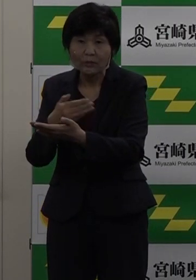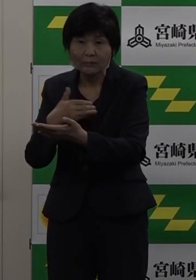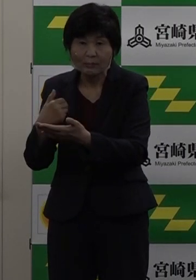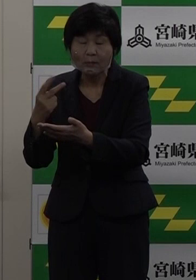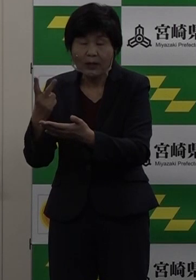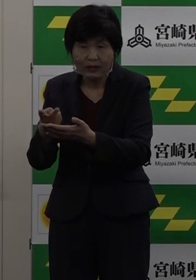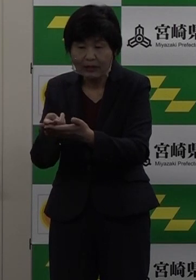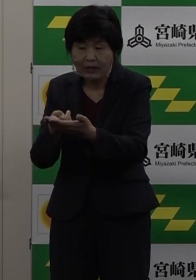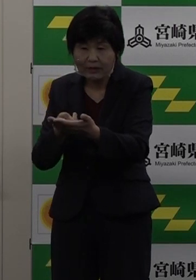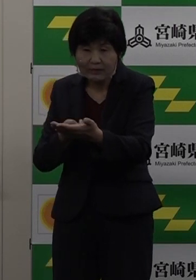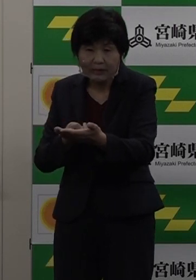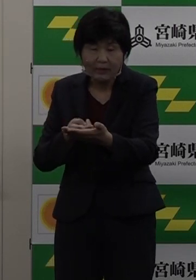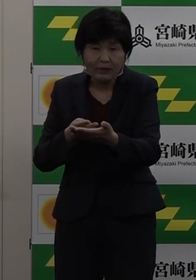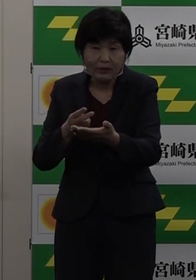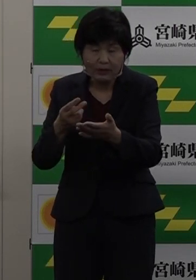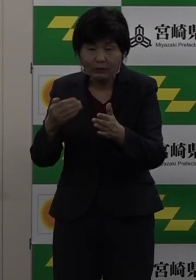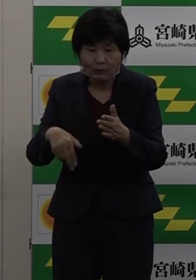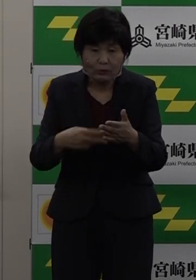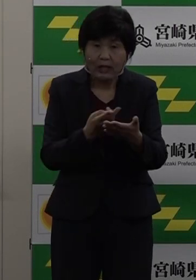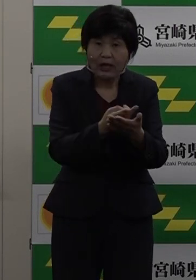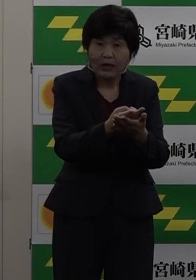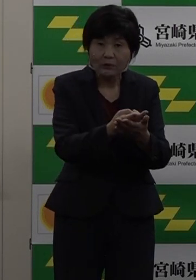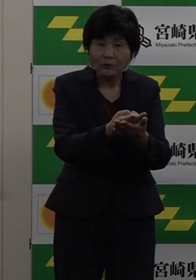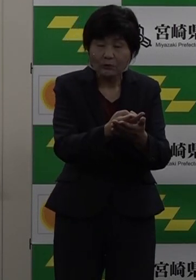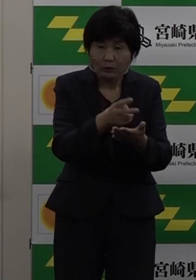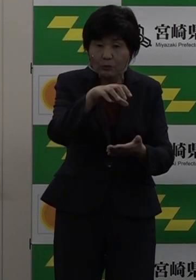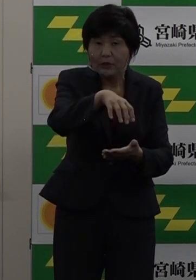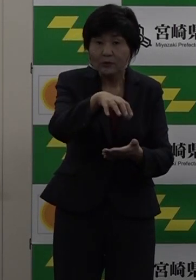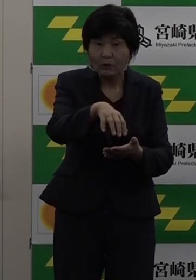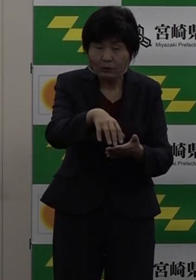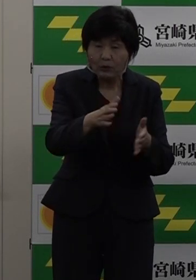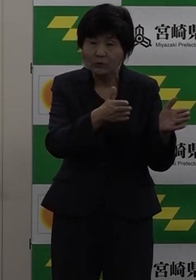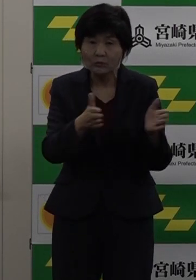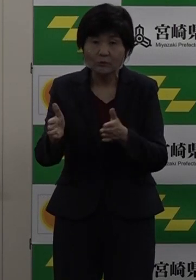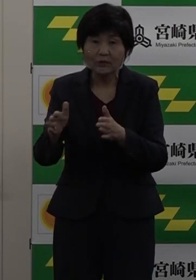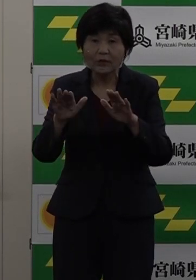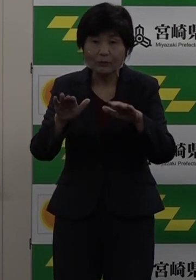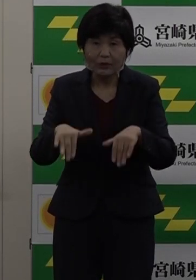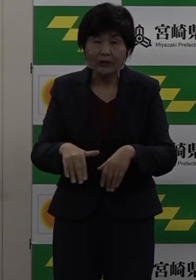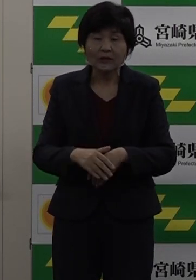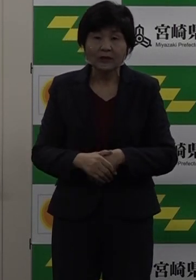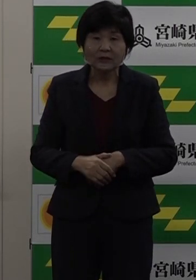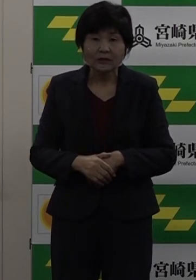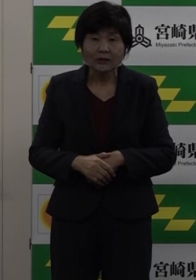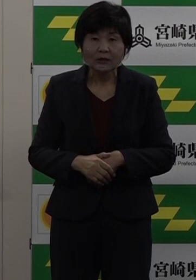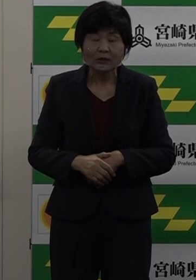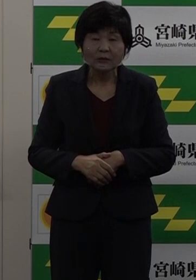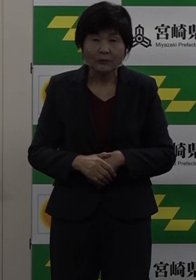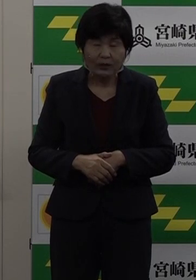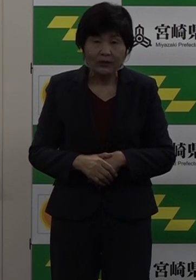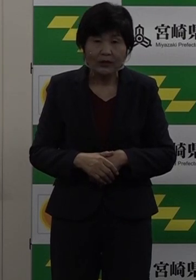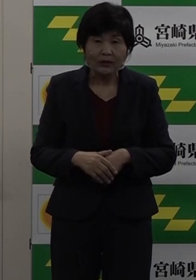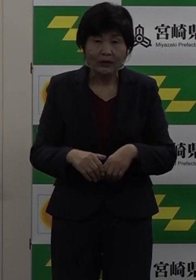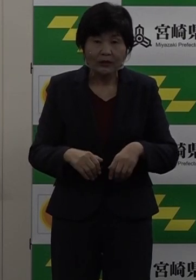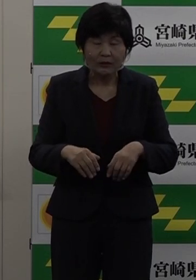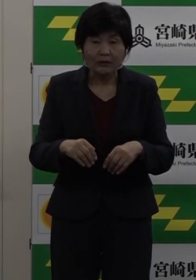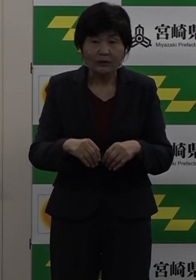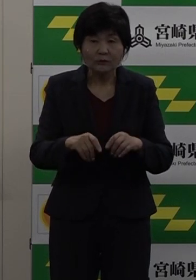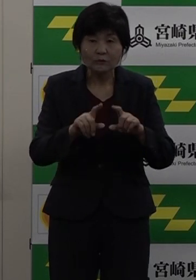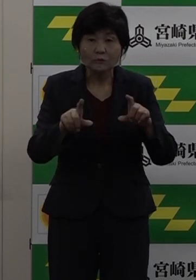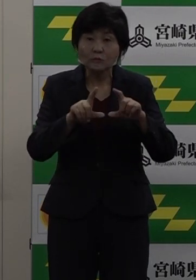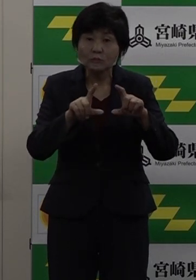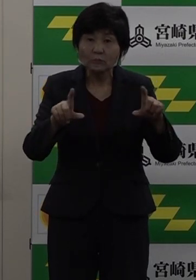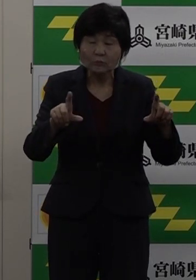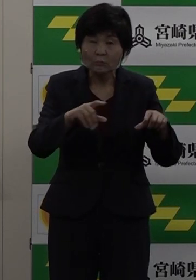化をする。そしてその途中の療養施設についても205室だったものを300床に引き上げたということですね。全体